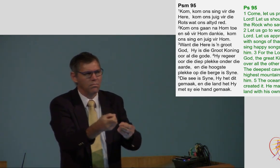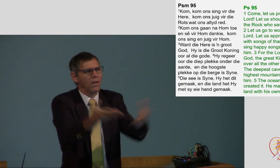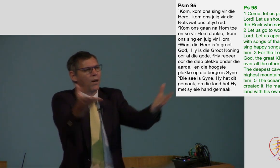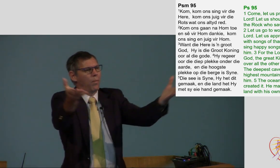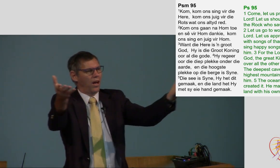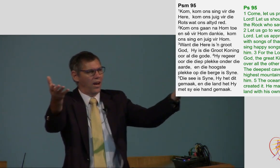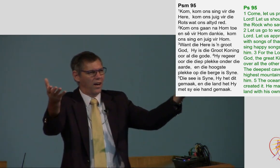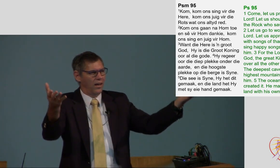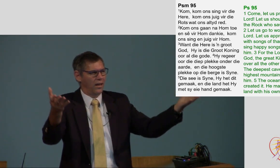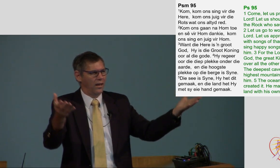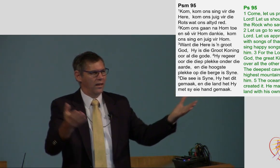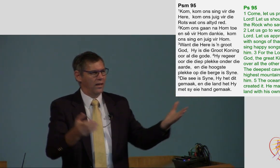gebeur.